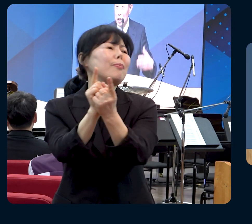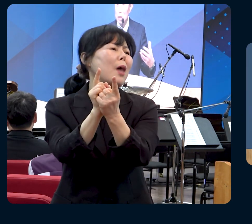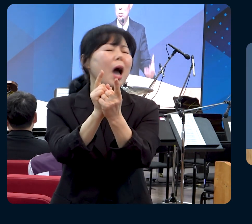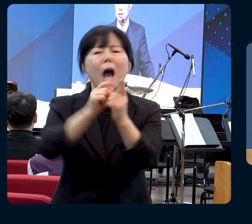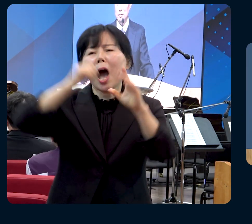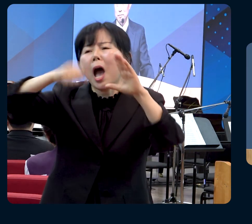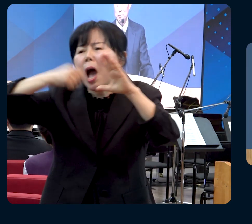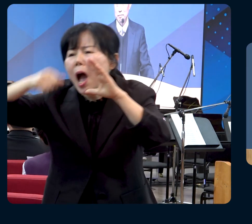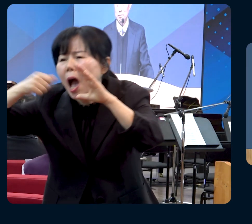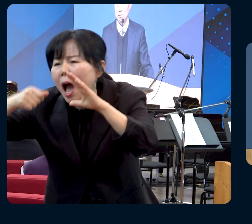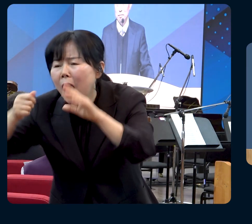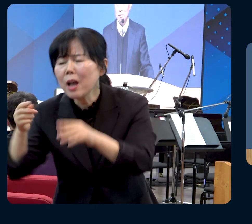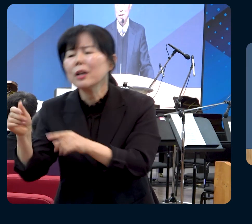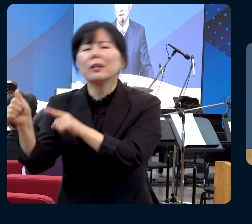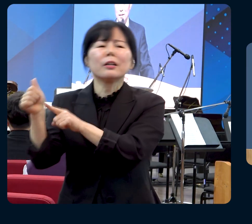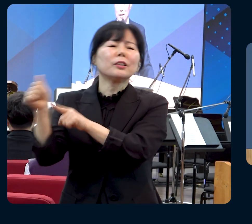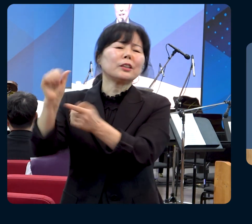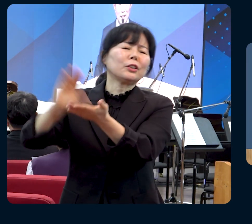그가 그리스도다.